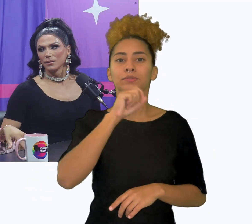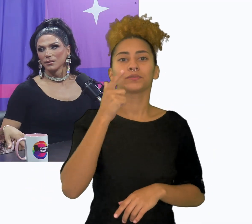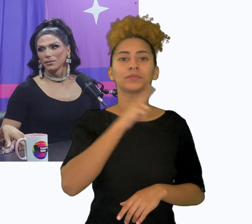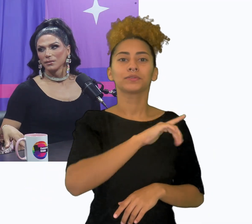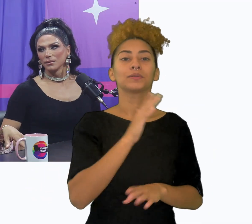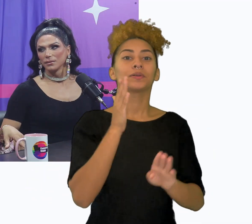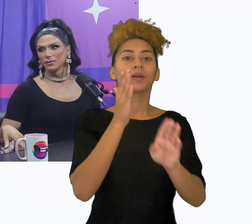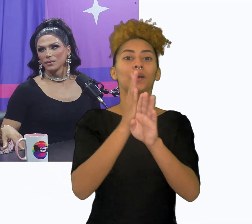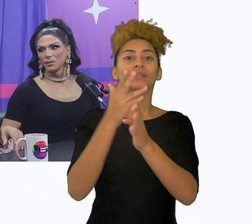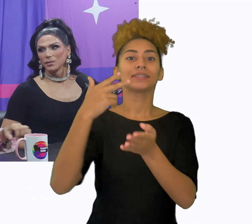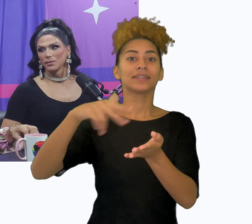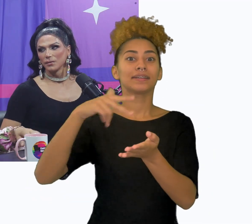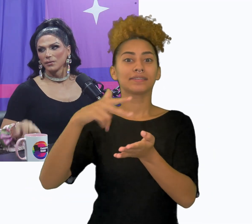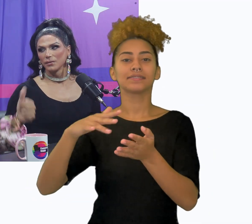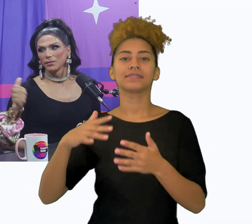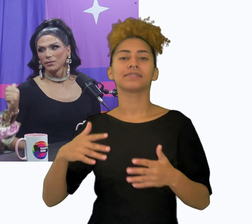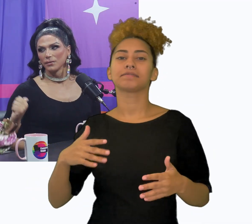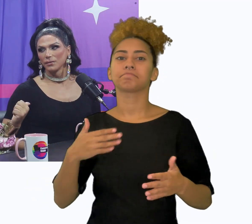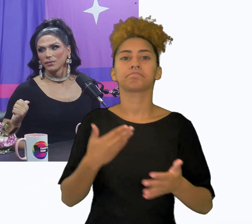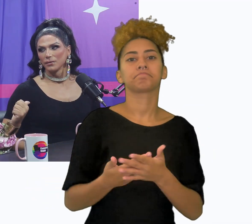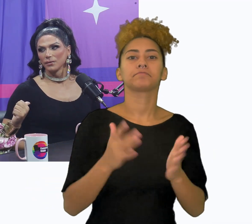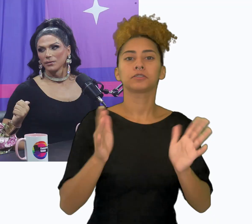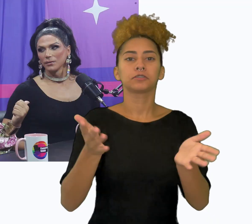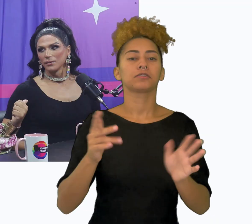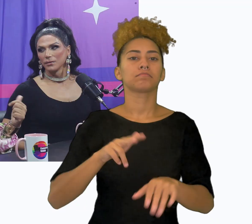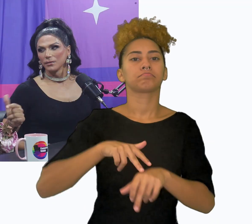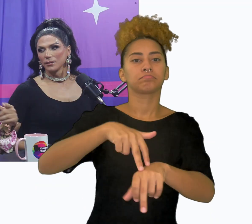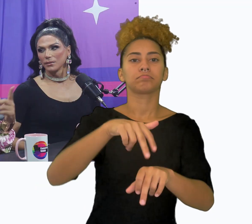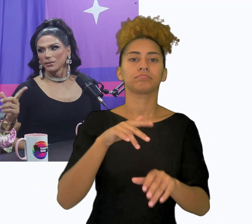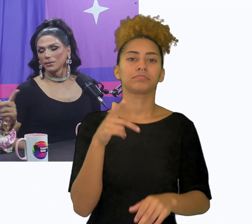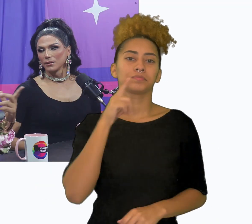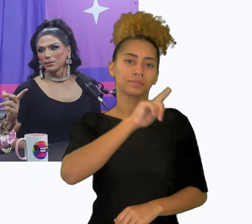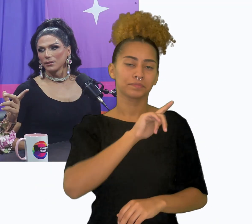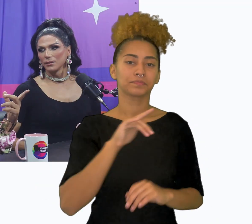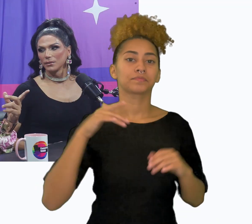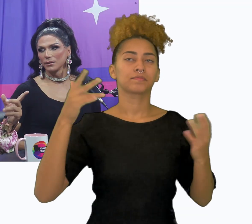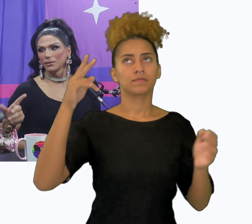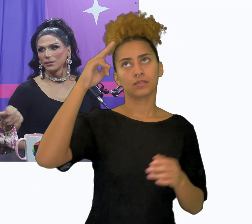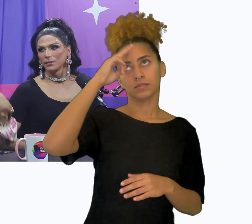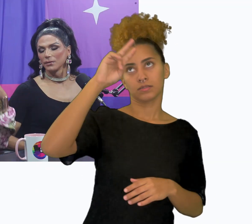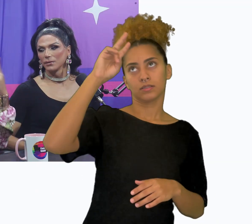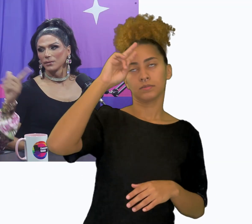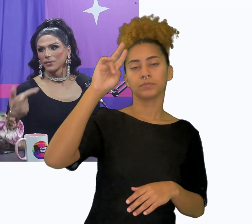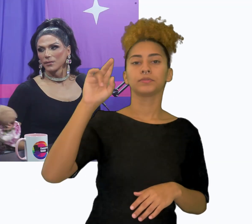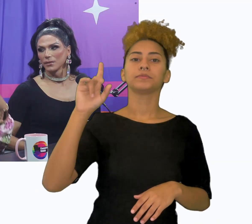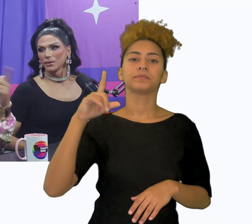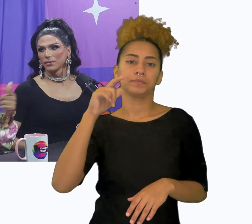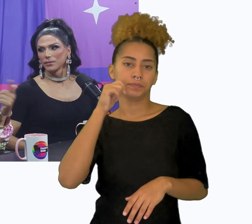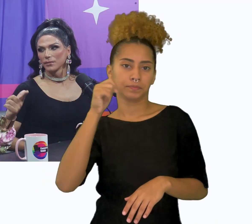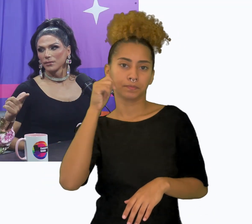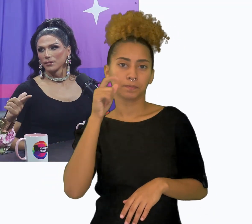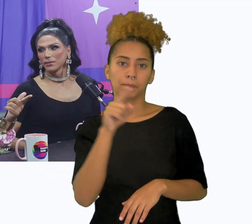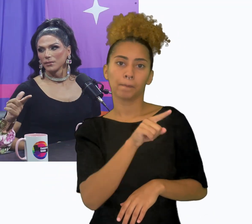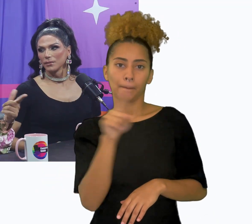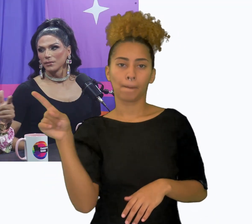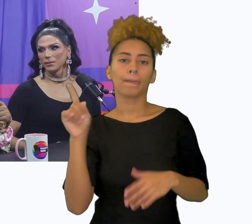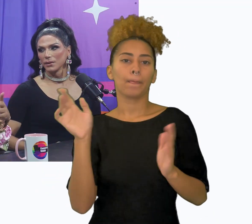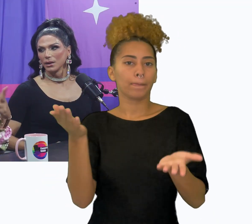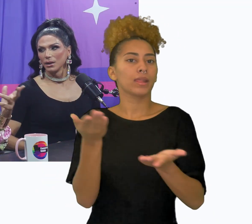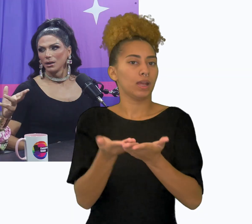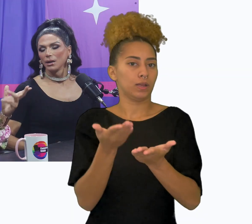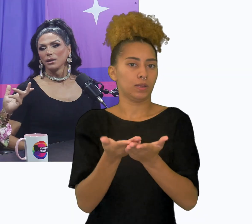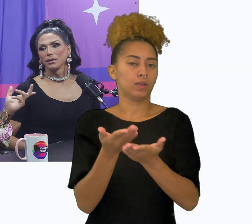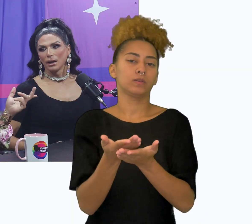por conta da dança, né? E aí eu lembro que as meninas foram fazer as aulas